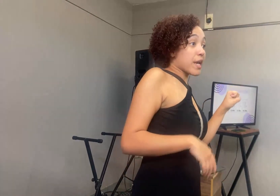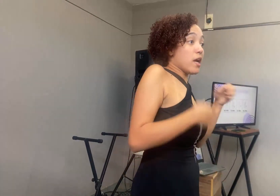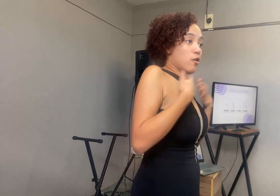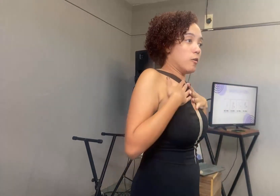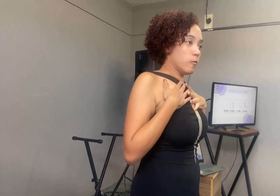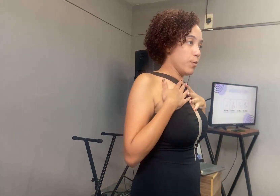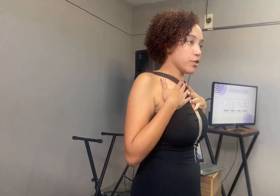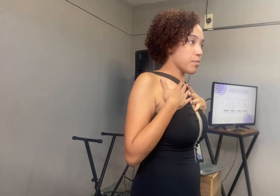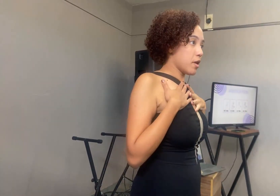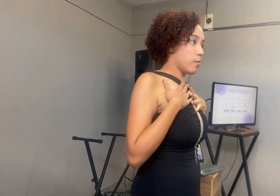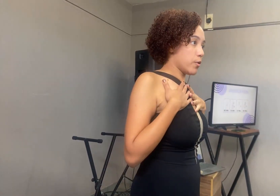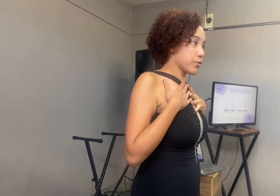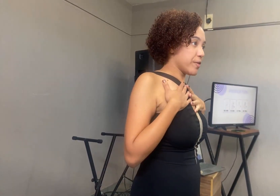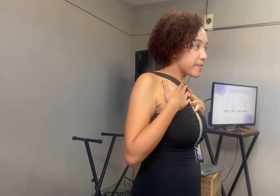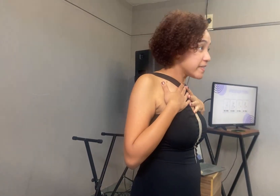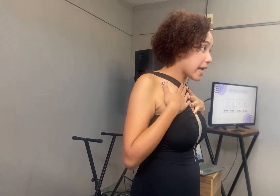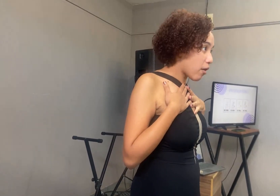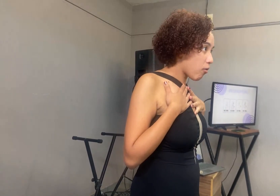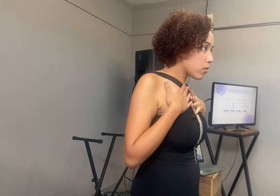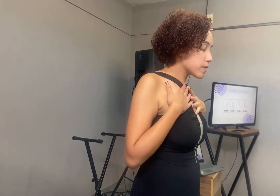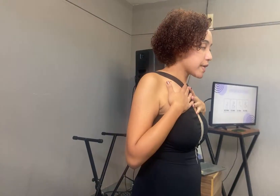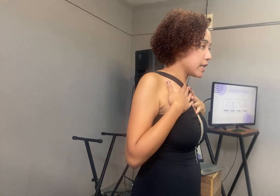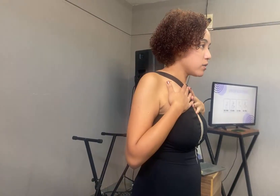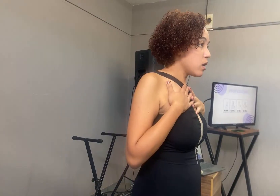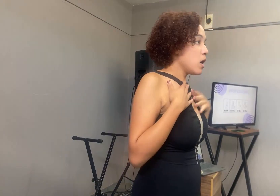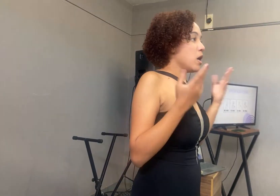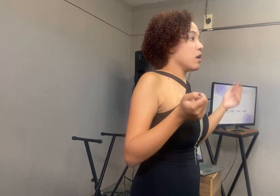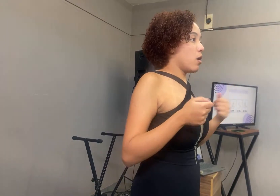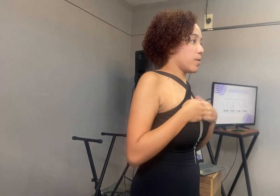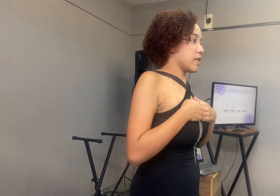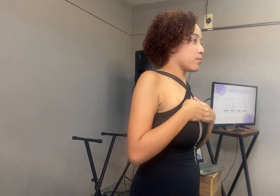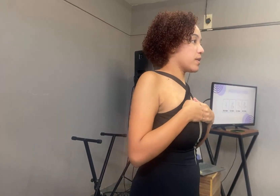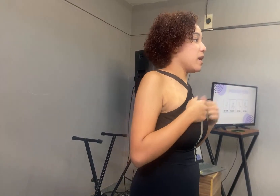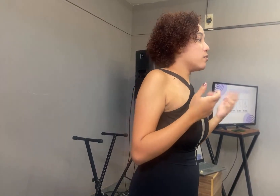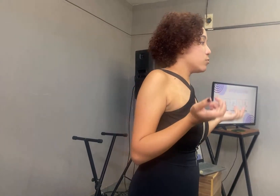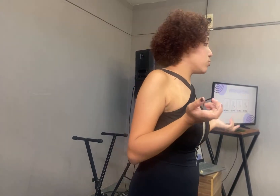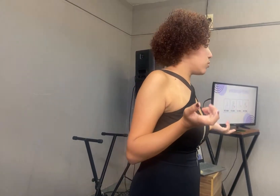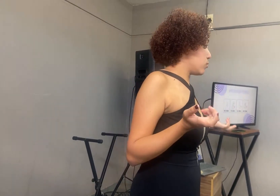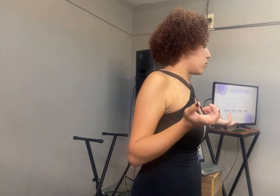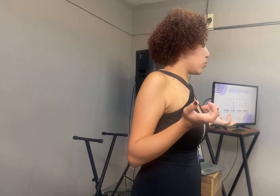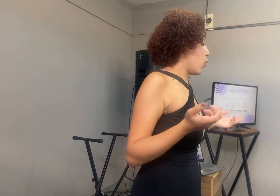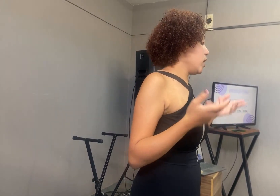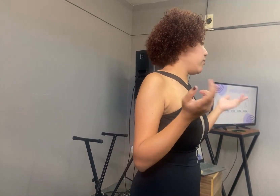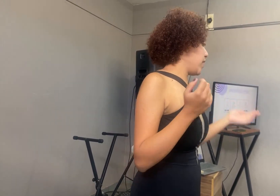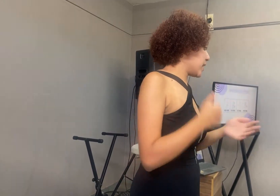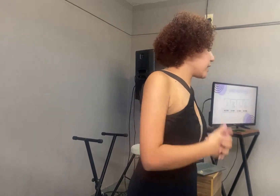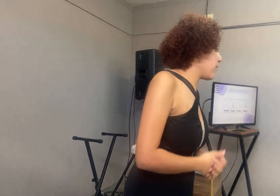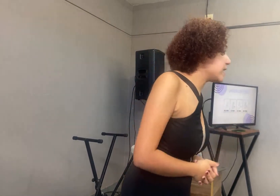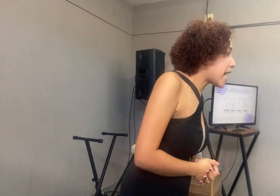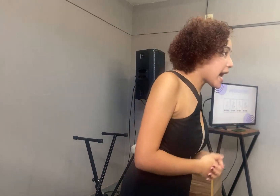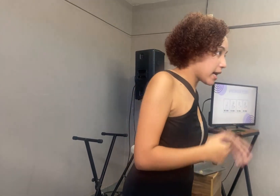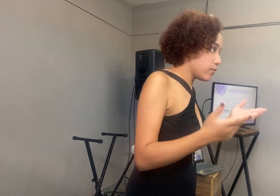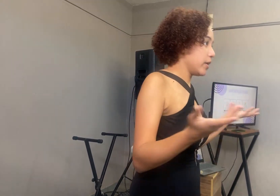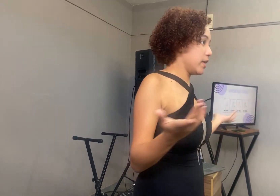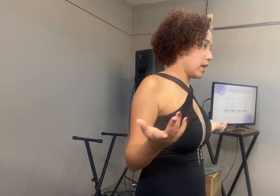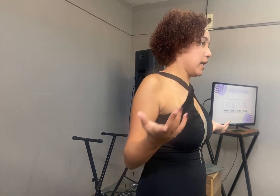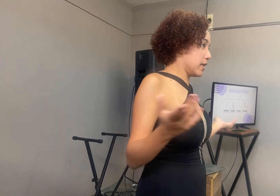Porque o meu sobrenome possui esse sinal, certo? Igual, por exemplo, tem o oliveira que vem da árvore, né?